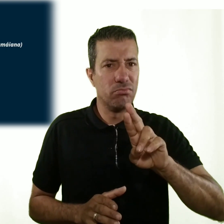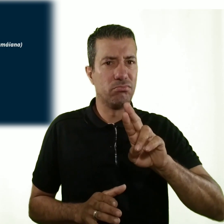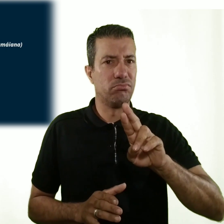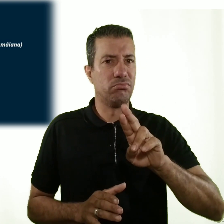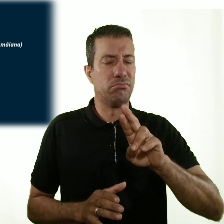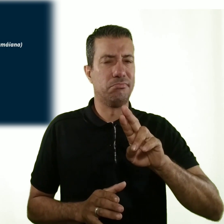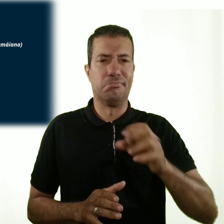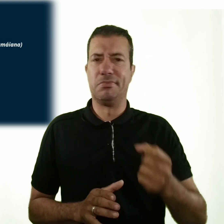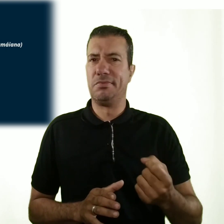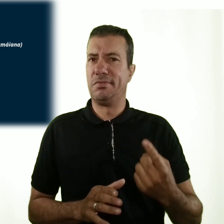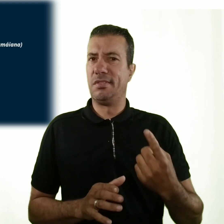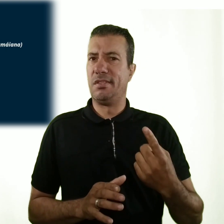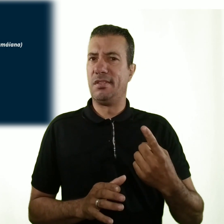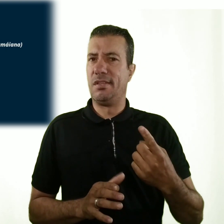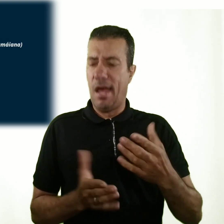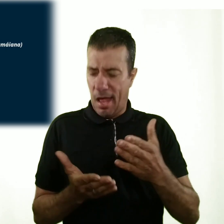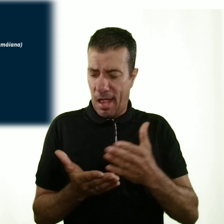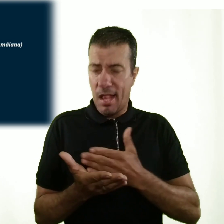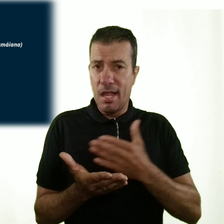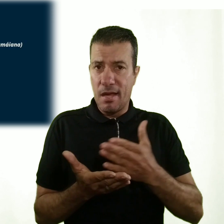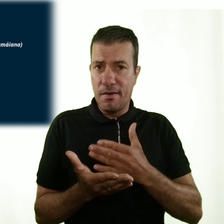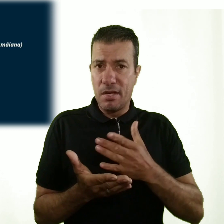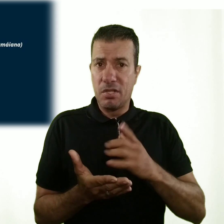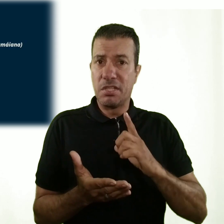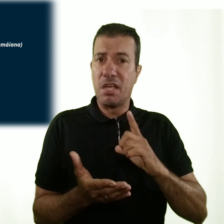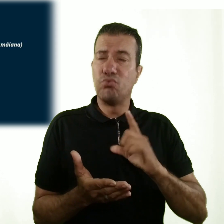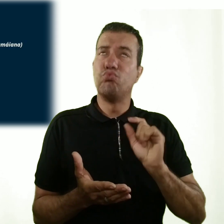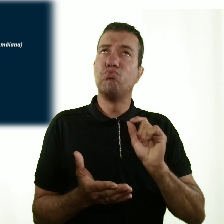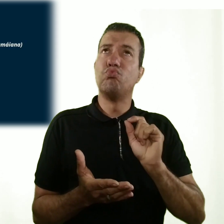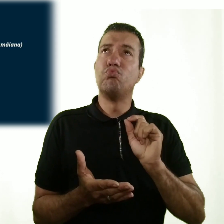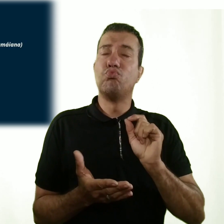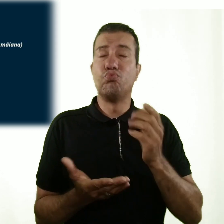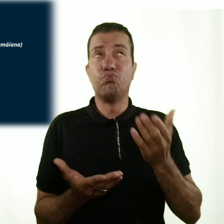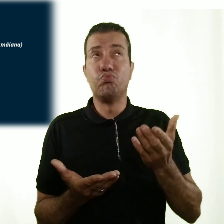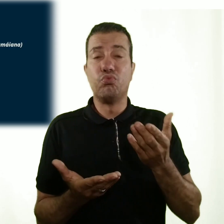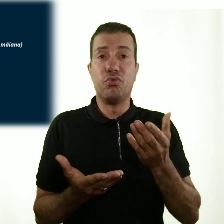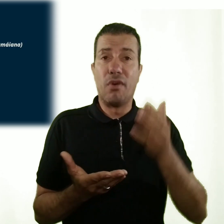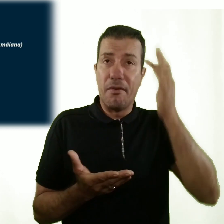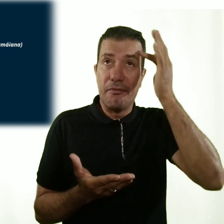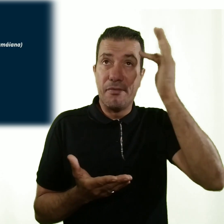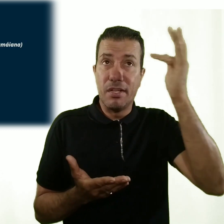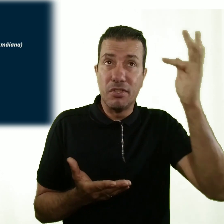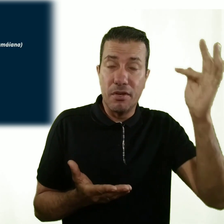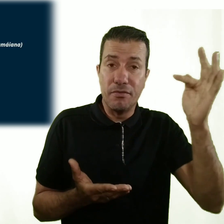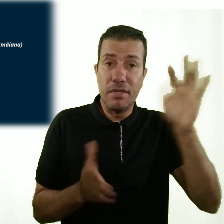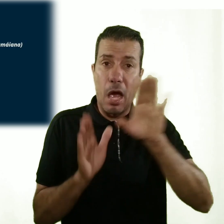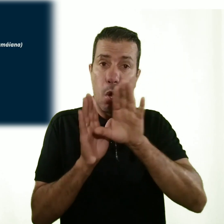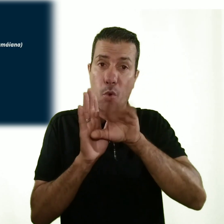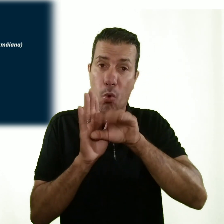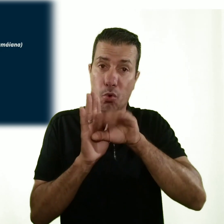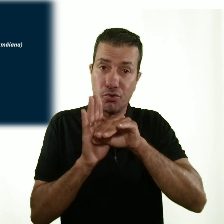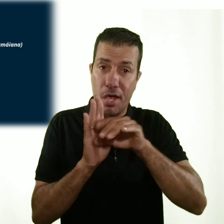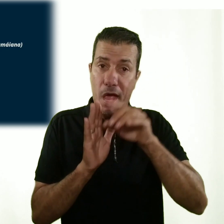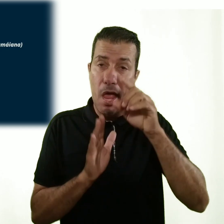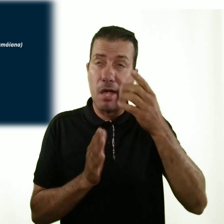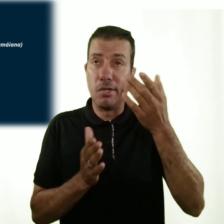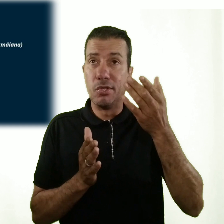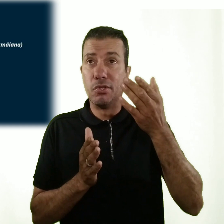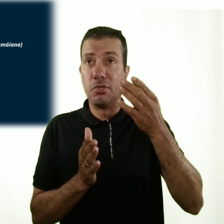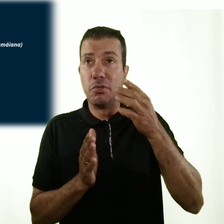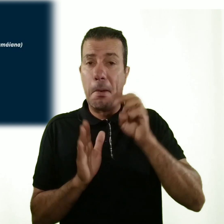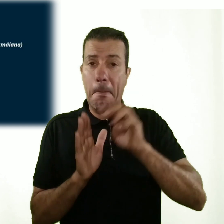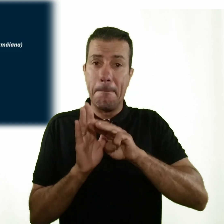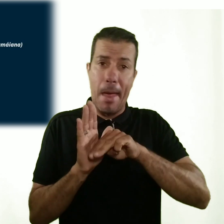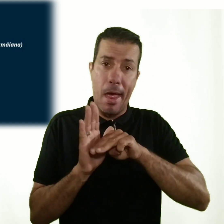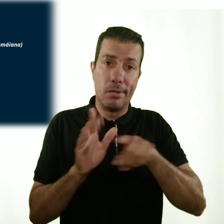cada livro aí tem um tipo de filosofia, de conceito, de ideias,